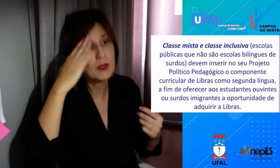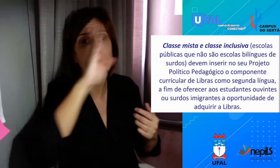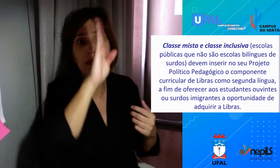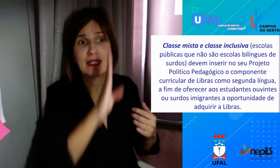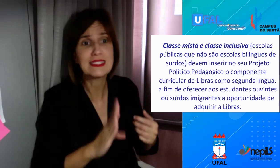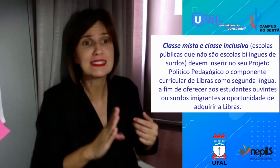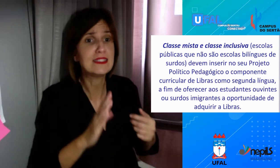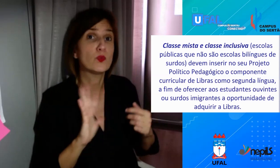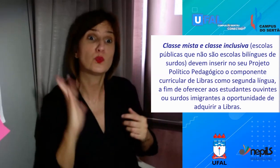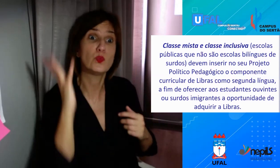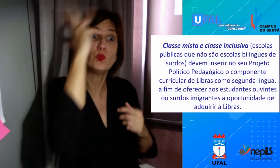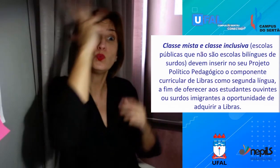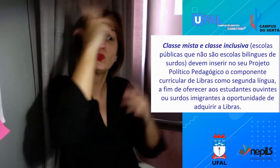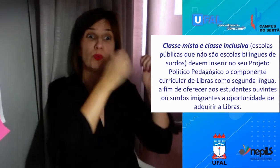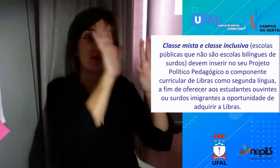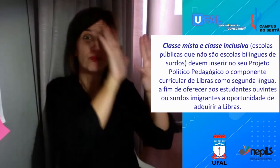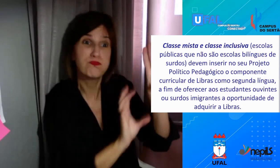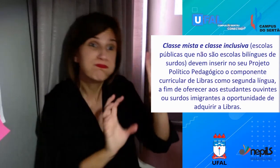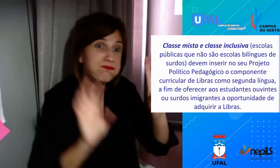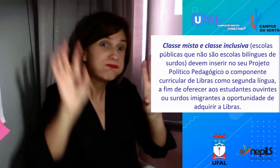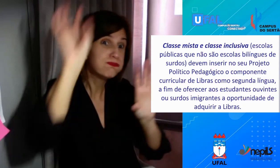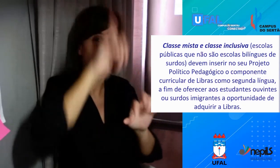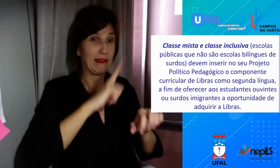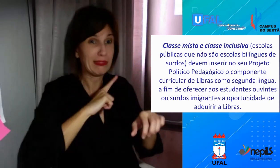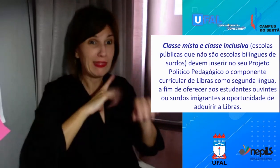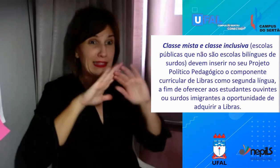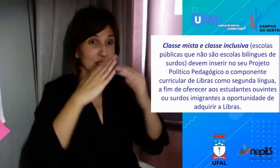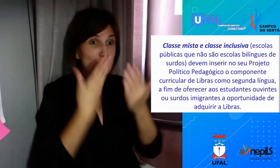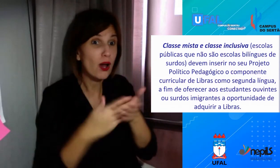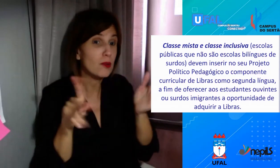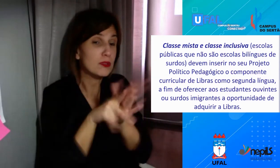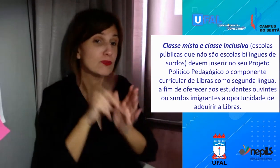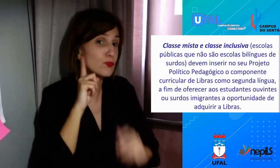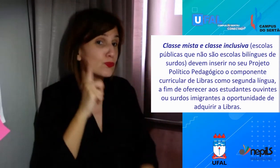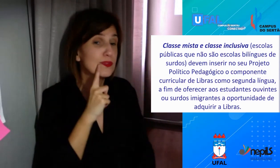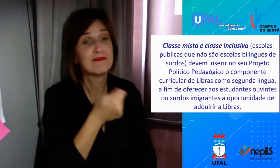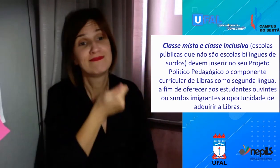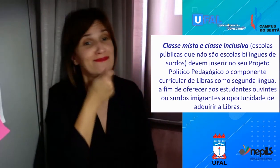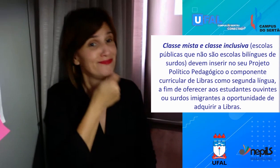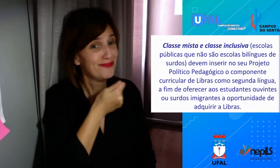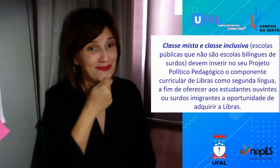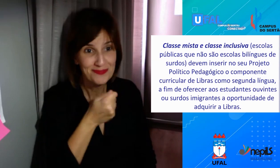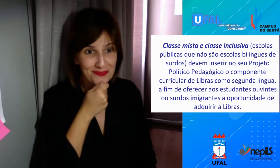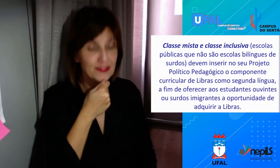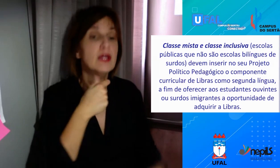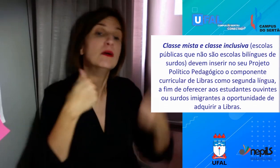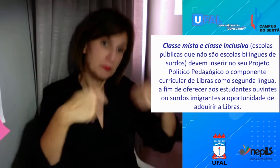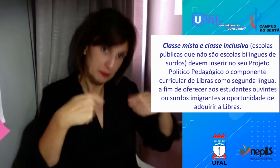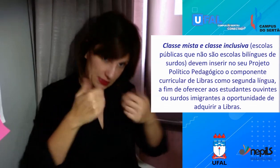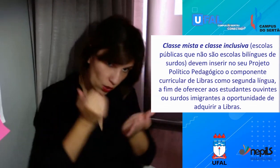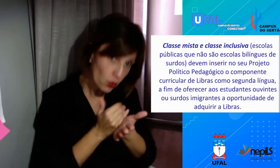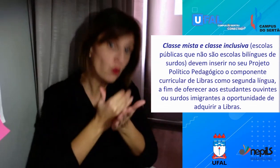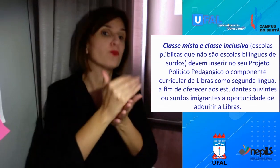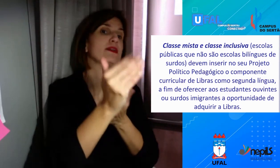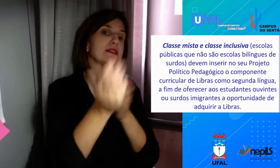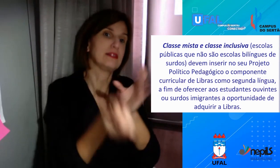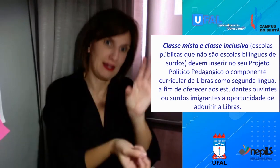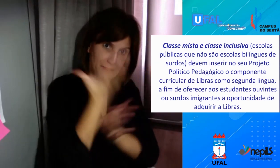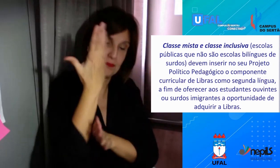coparticipem da educação, que trabalhem em codocência, ensinando em locais